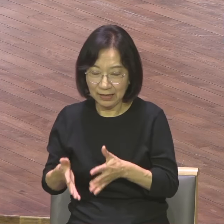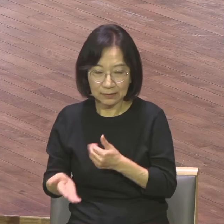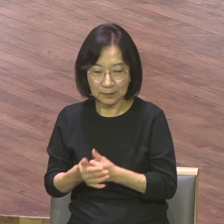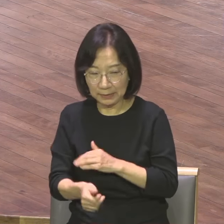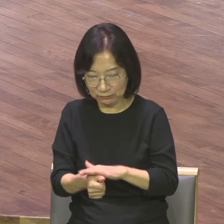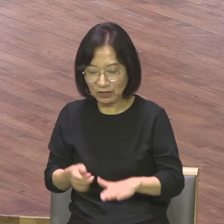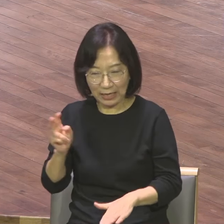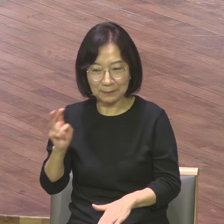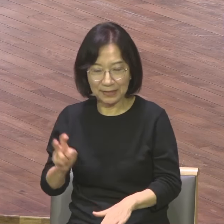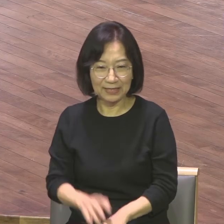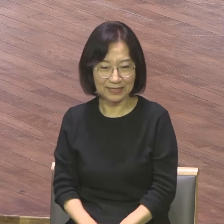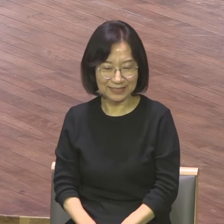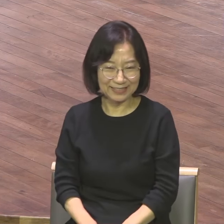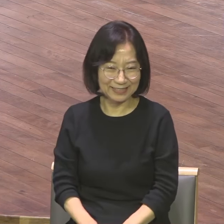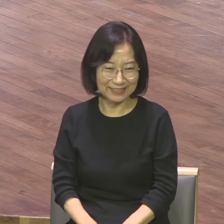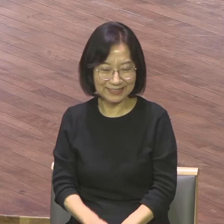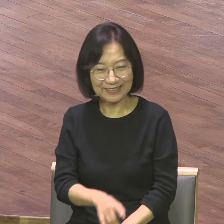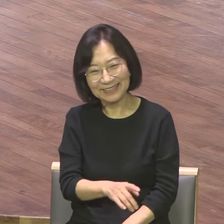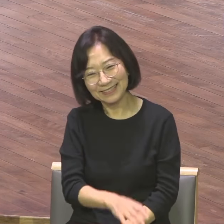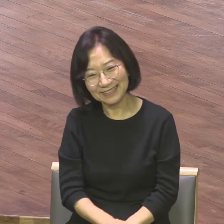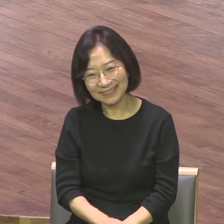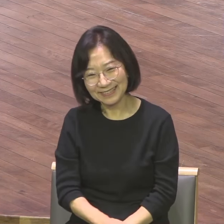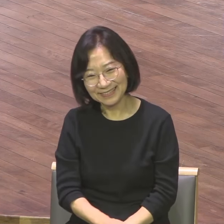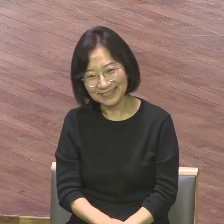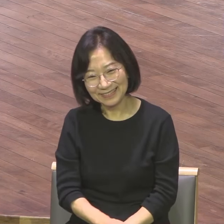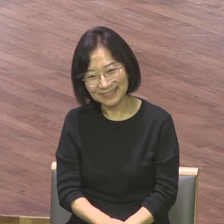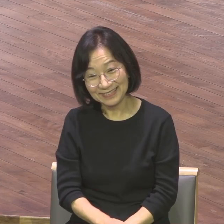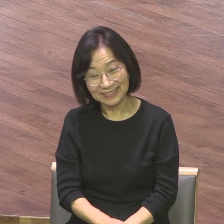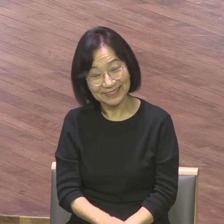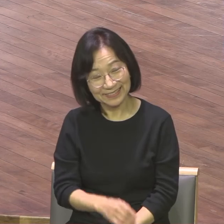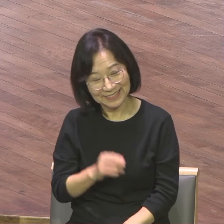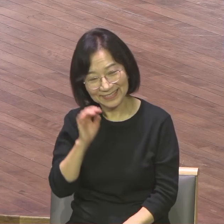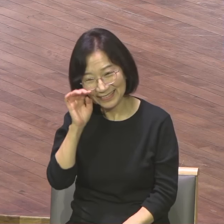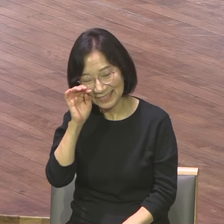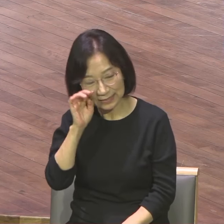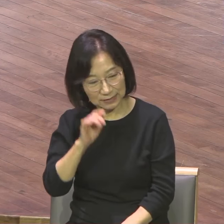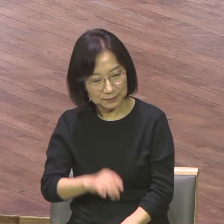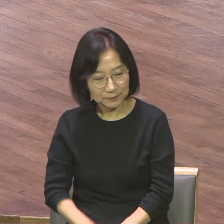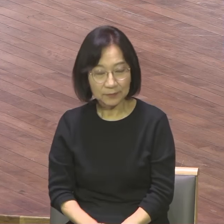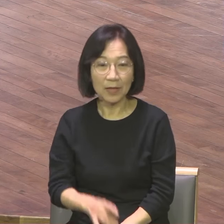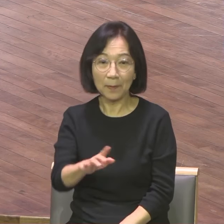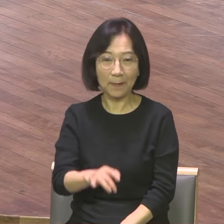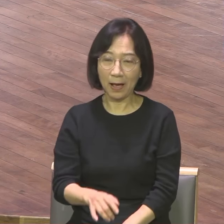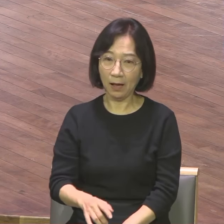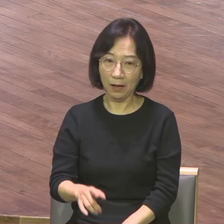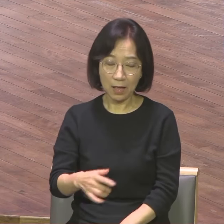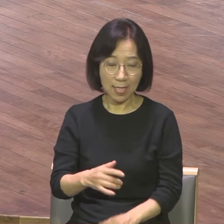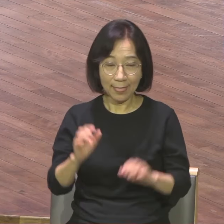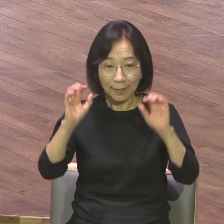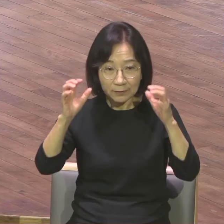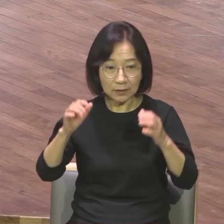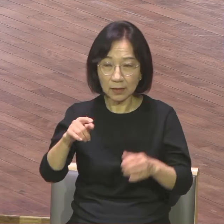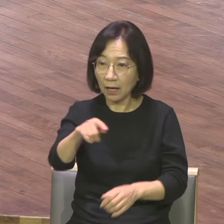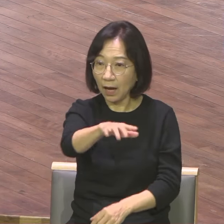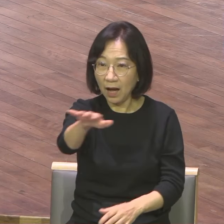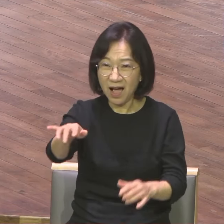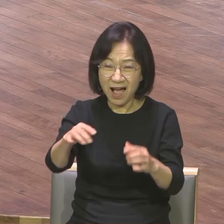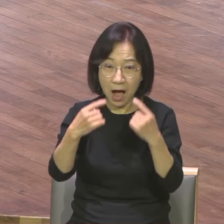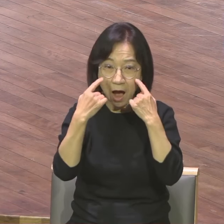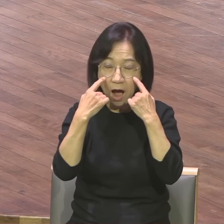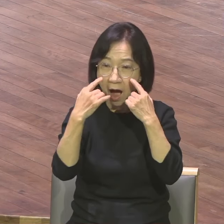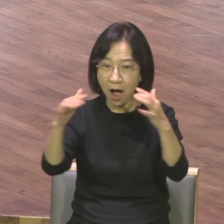건강, 내면이 건강하게. 엄청난 자신감입니다. 이거, 그것도 교회 앞에 나와가, 이 아저씨, 이런 사람 많은 데서